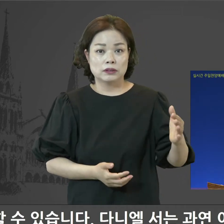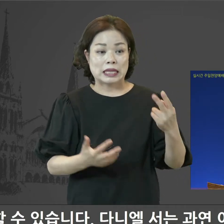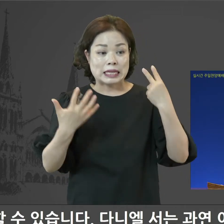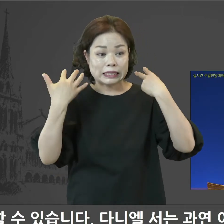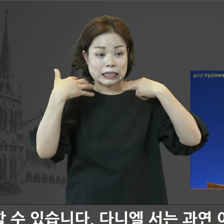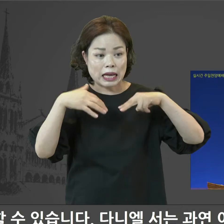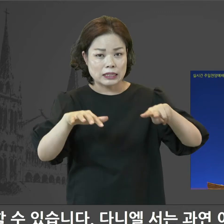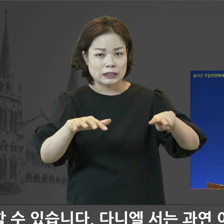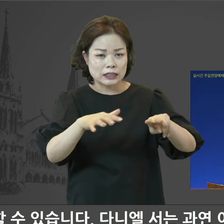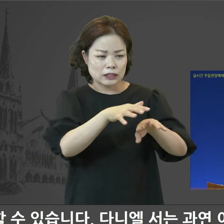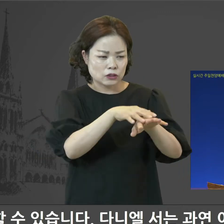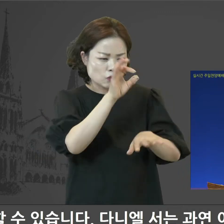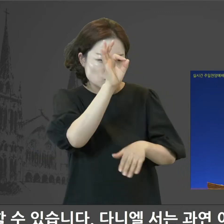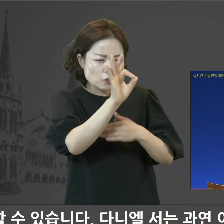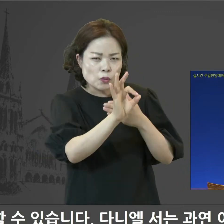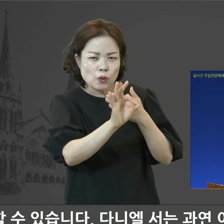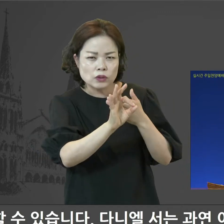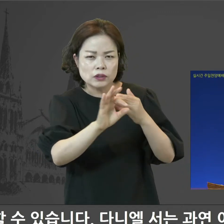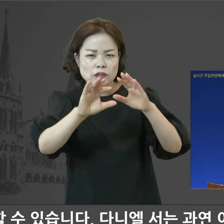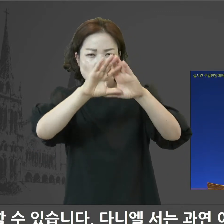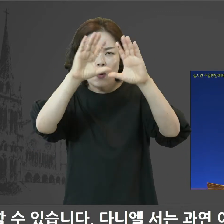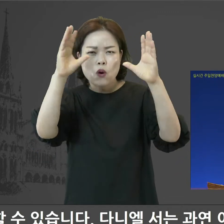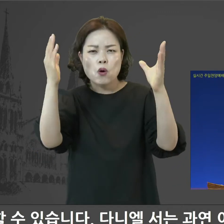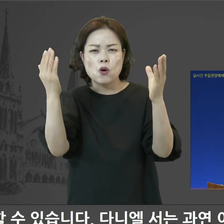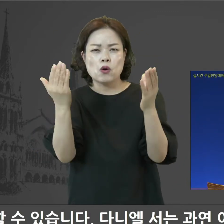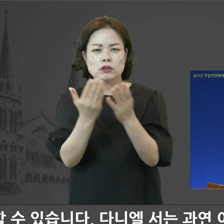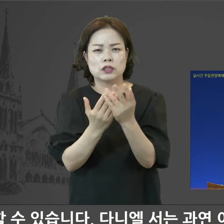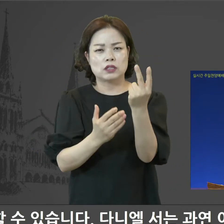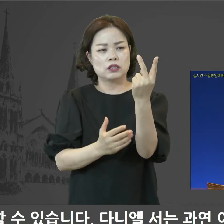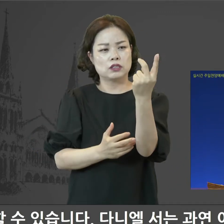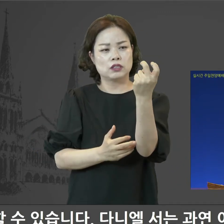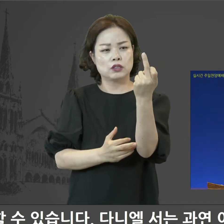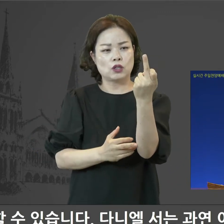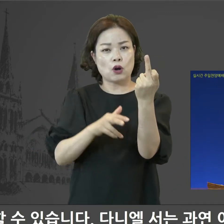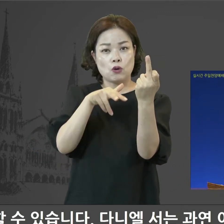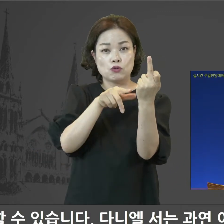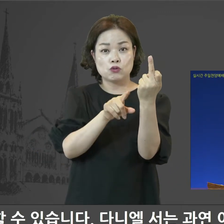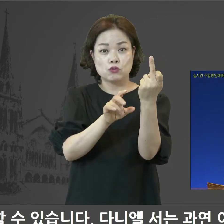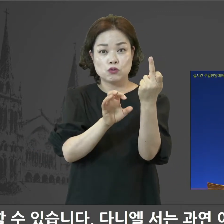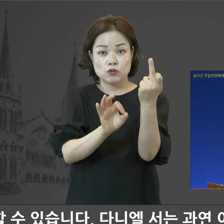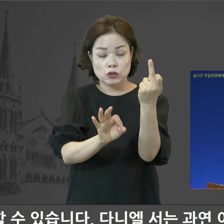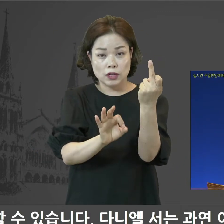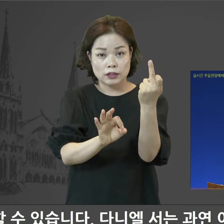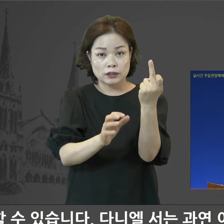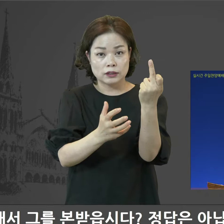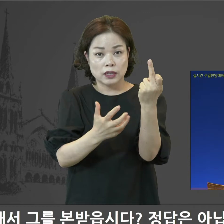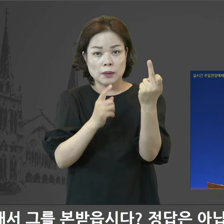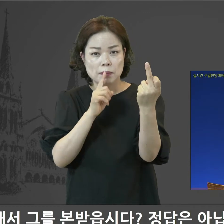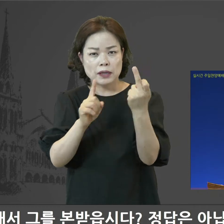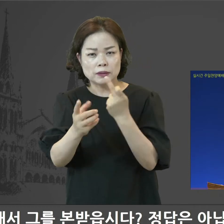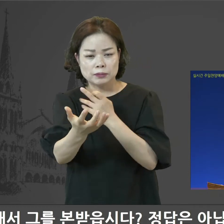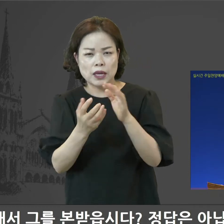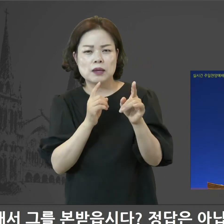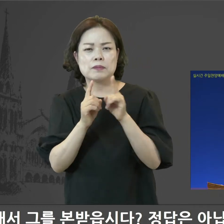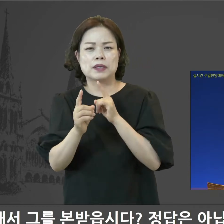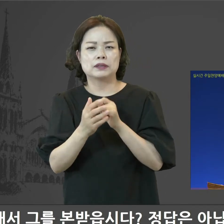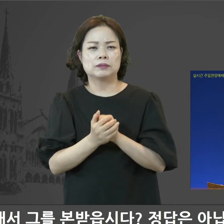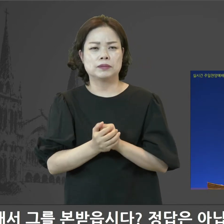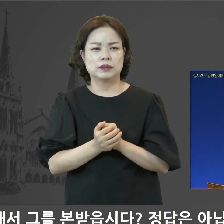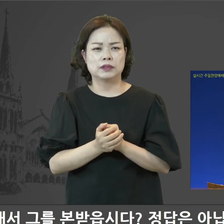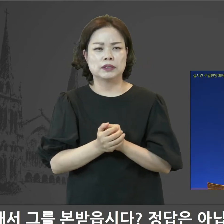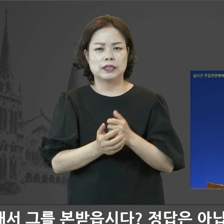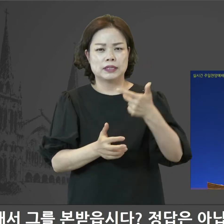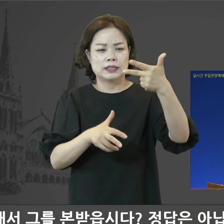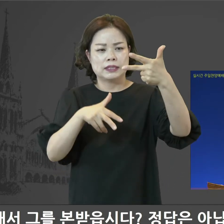다니엘서의 구조를 보면 전체 12장 가운데 환상 예언에 관한 말씀은 오늘 말씀 바로